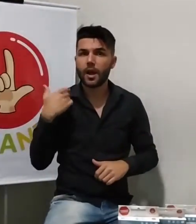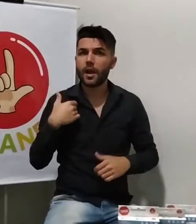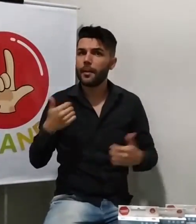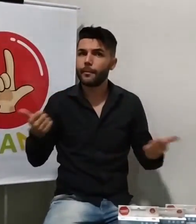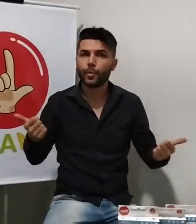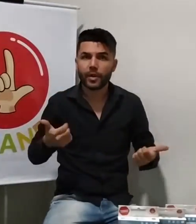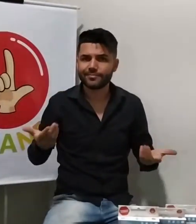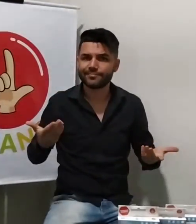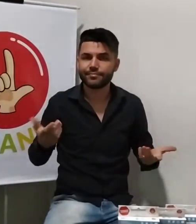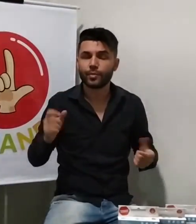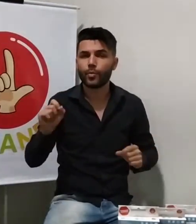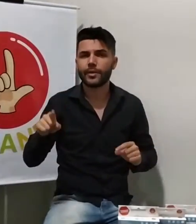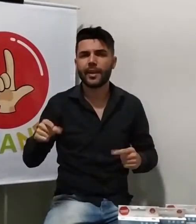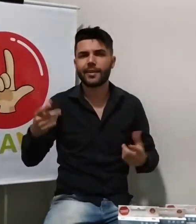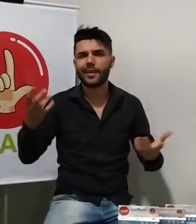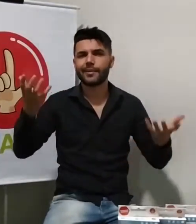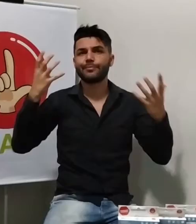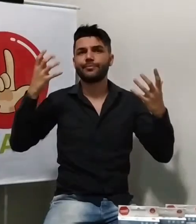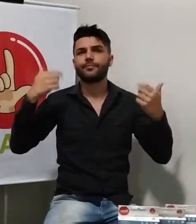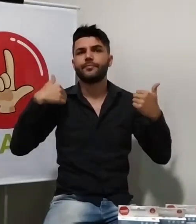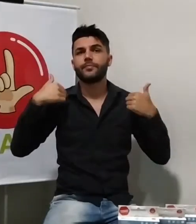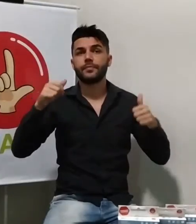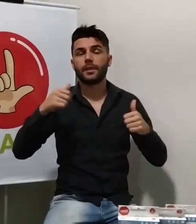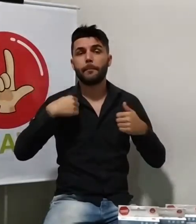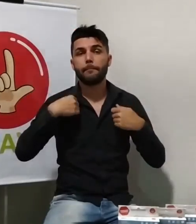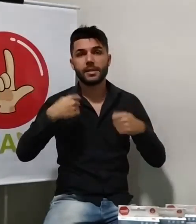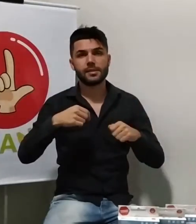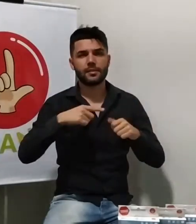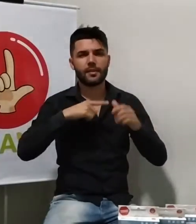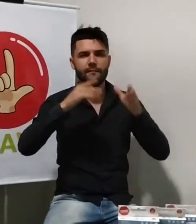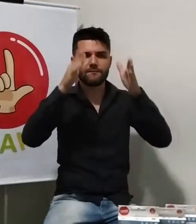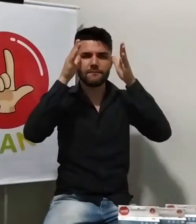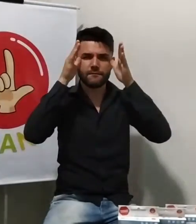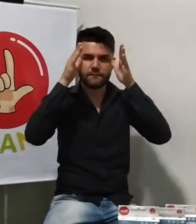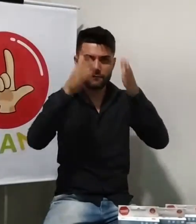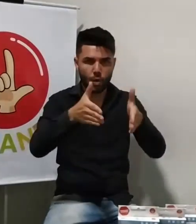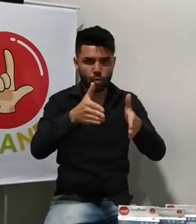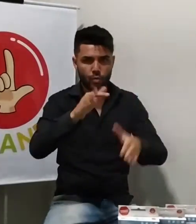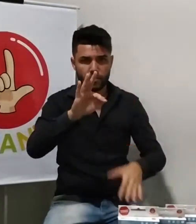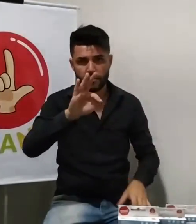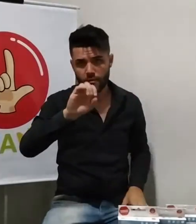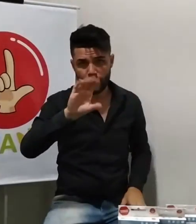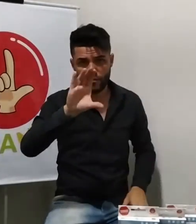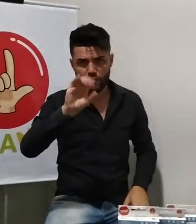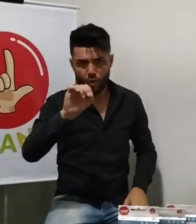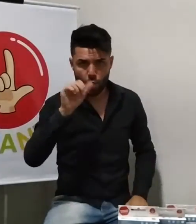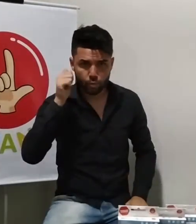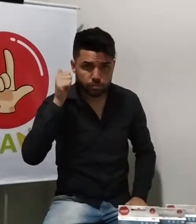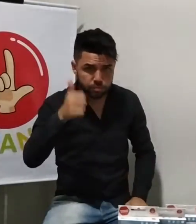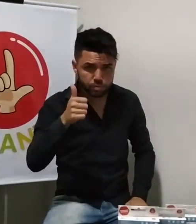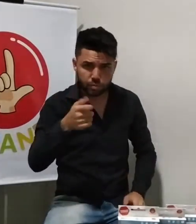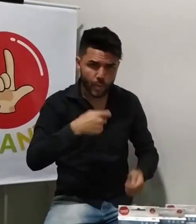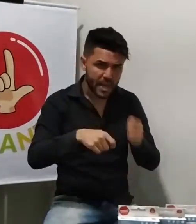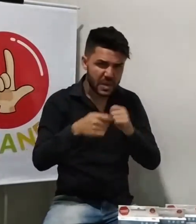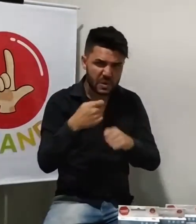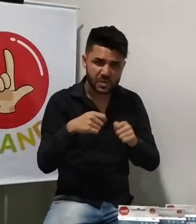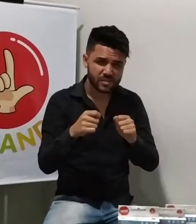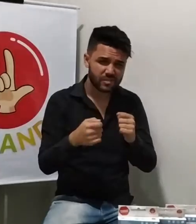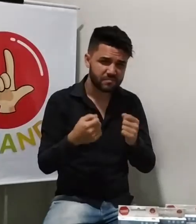mesmo tempo, né? Você tem que ter foco. Uma coisa que eu acho que é importante pro empreendedor é ter foco, né? Assim, foca num negócio que às vezes é pequeno demais pra um cara